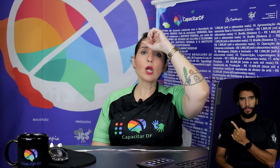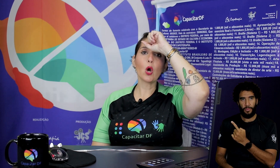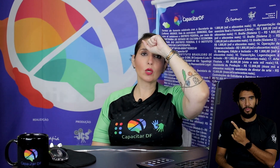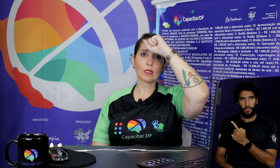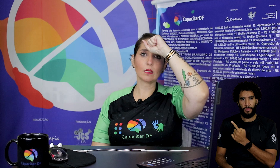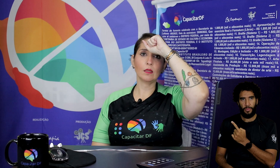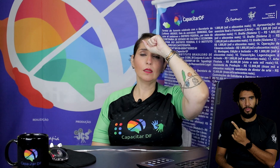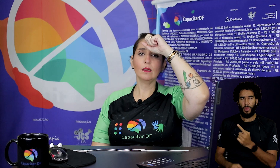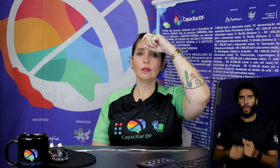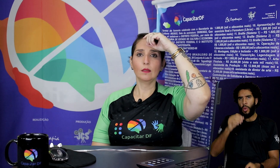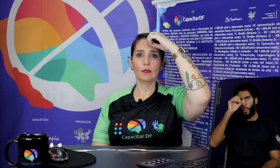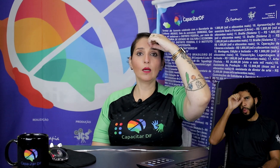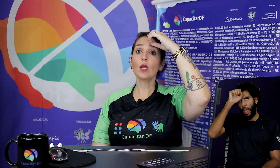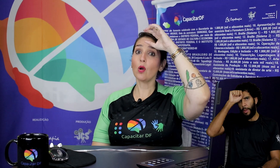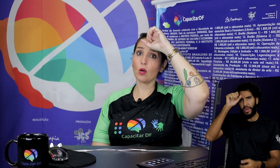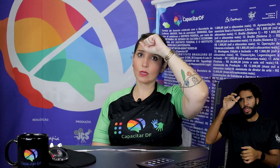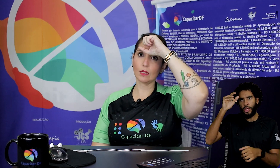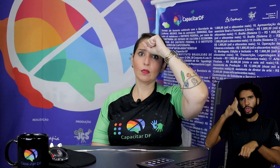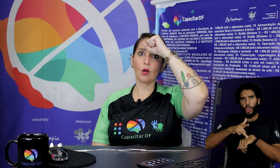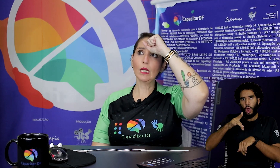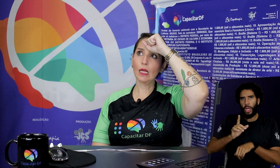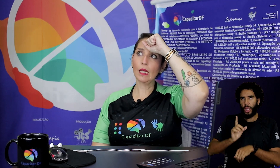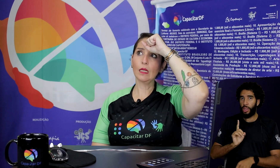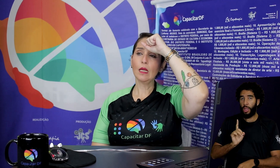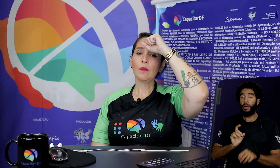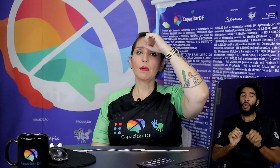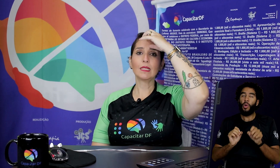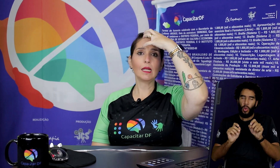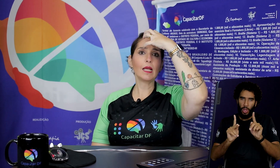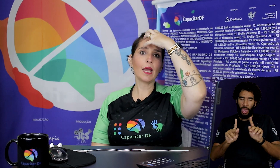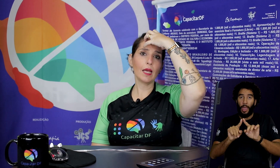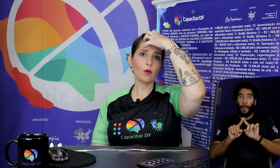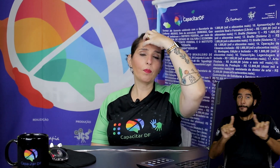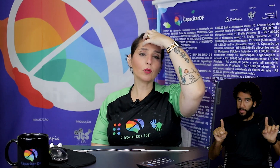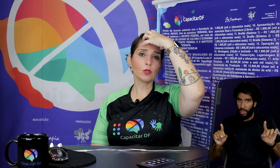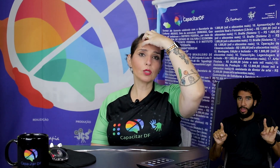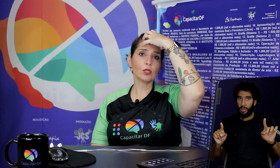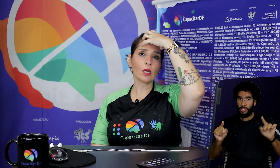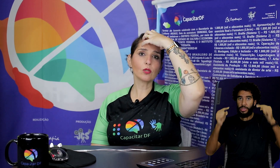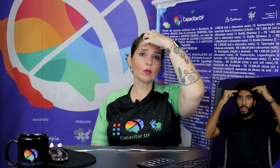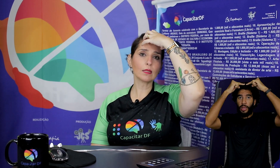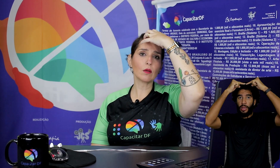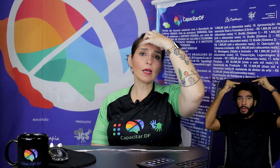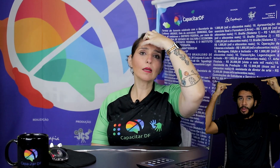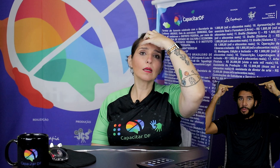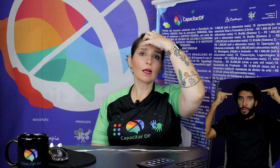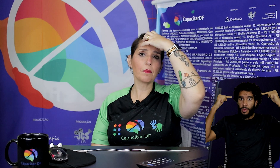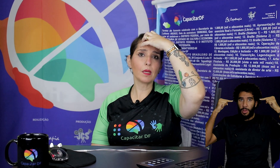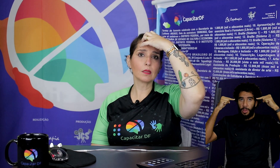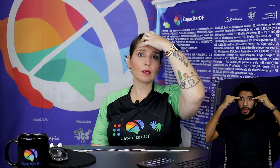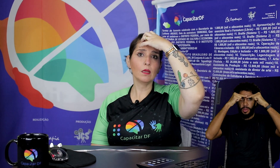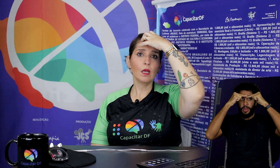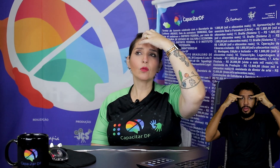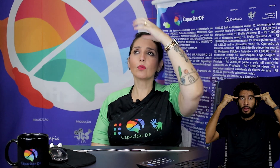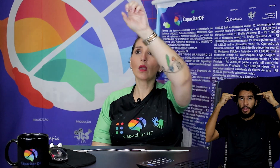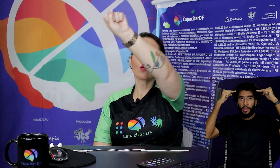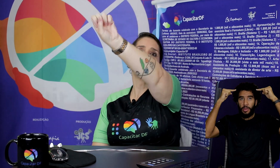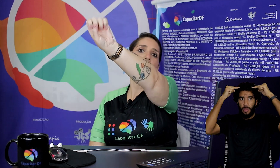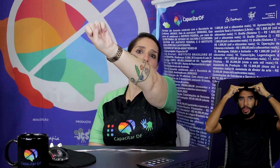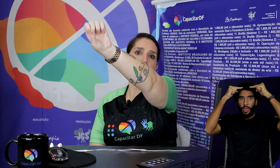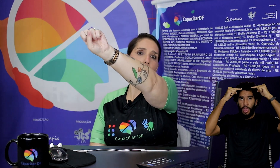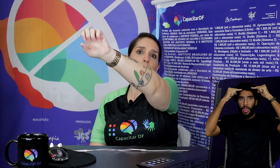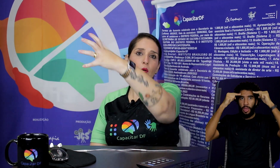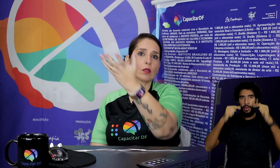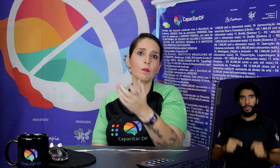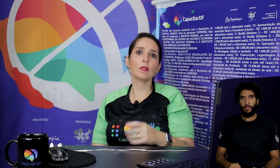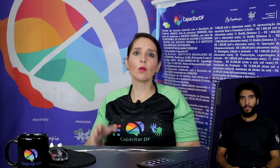não encosta. Não encosta, ok, mas ele o ponto de articulação é aqui na cabeça. Eu não tenho como